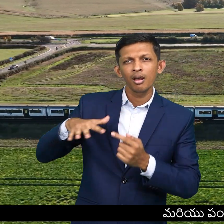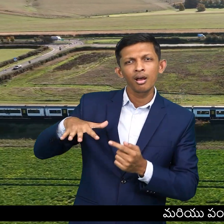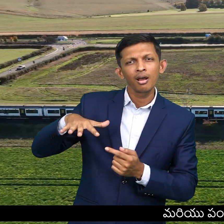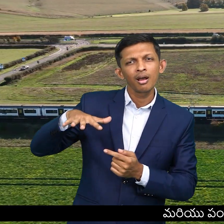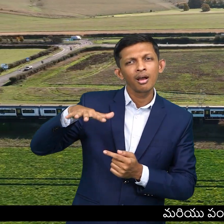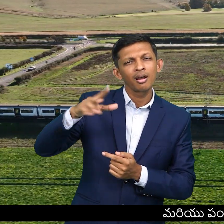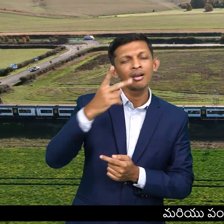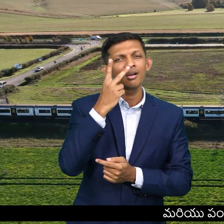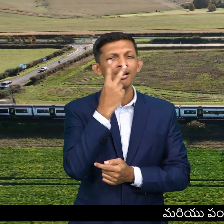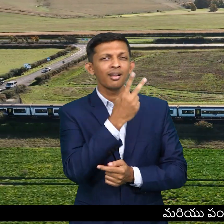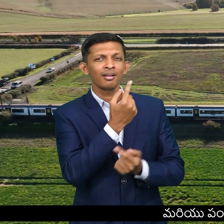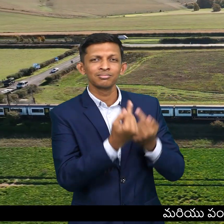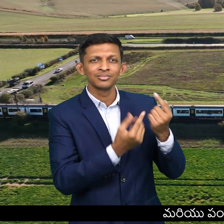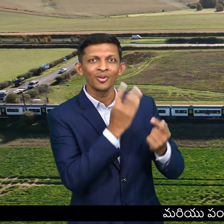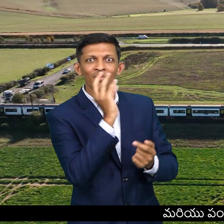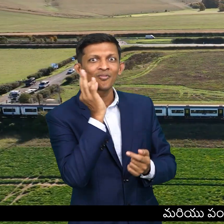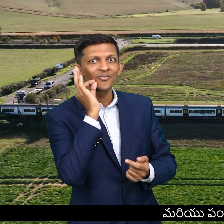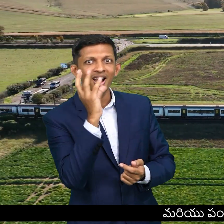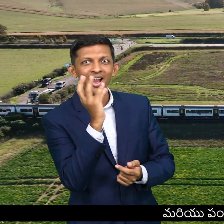చూస్తాం.